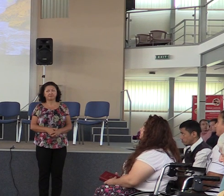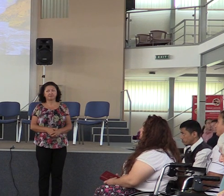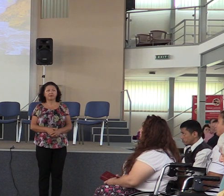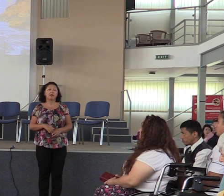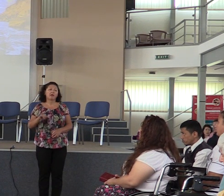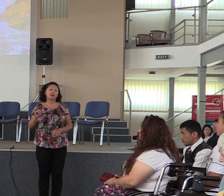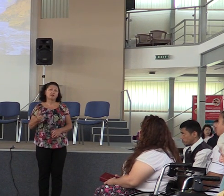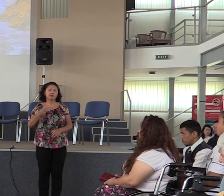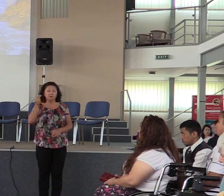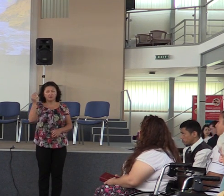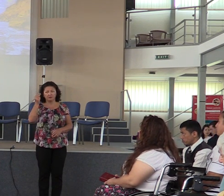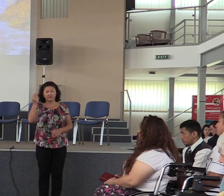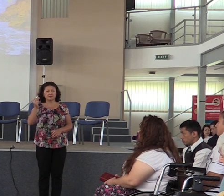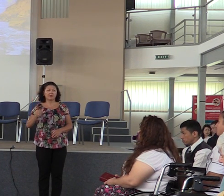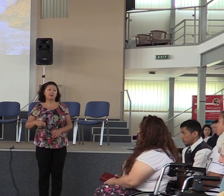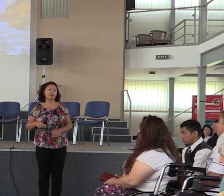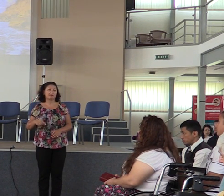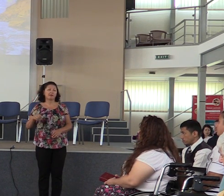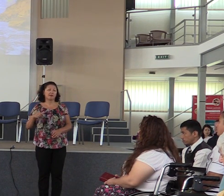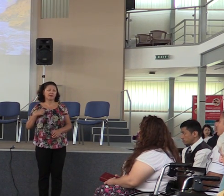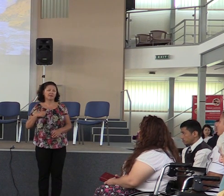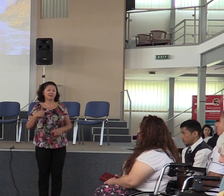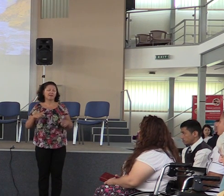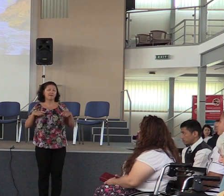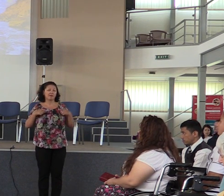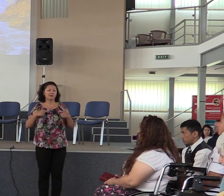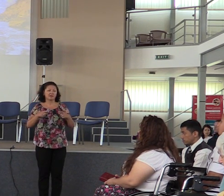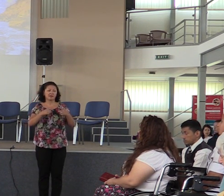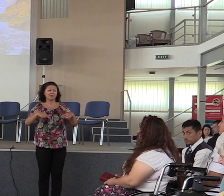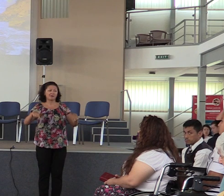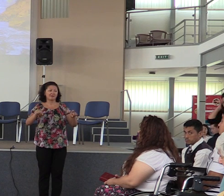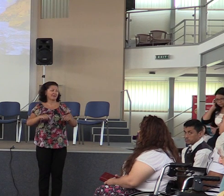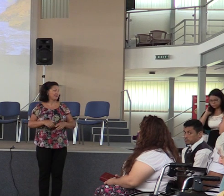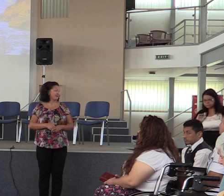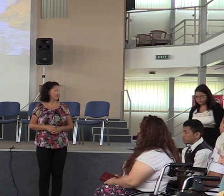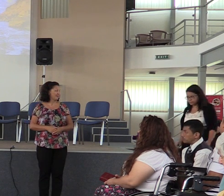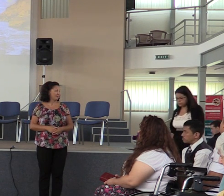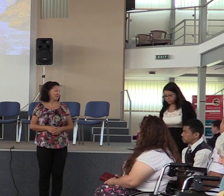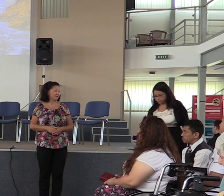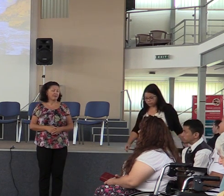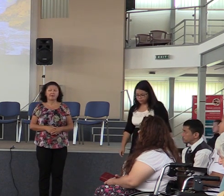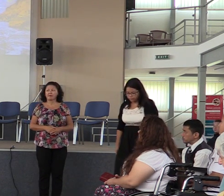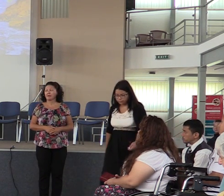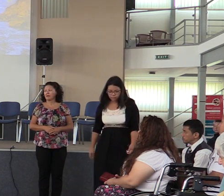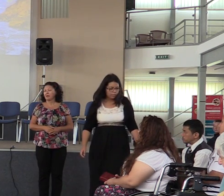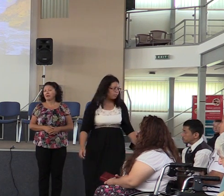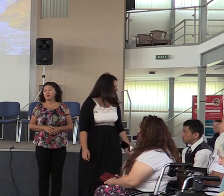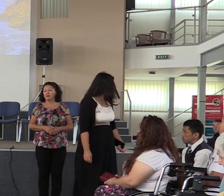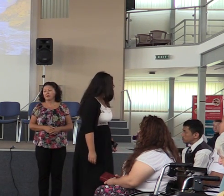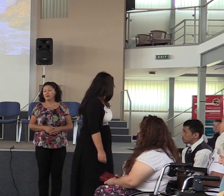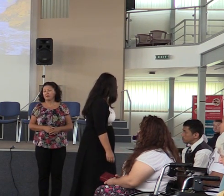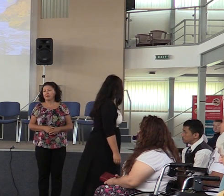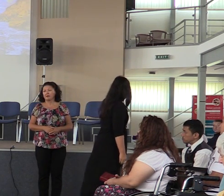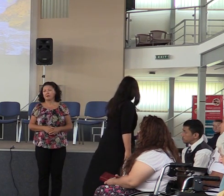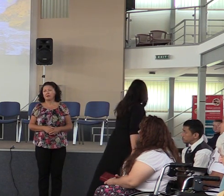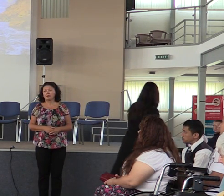Dumnezeu că există în viața noastră și noi existăm în viața lui. După un mesaj puternic, este